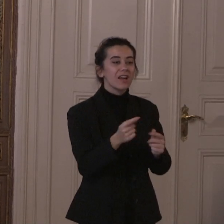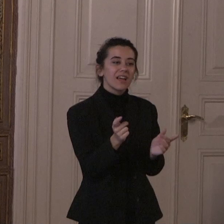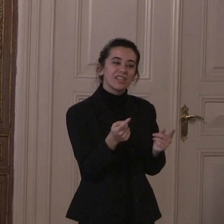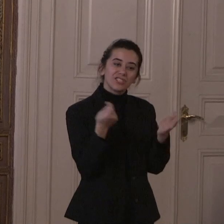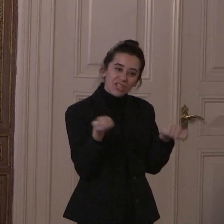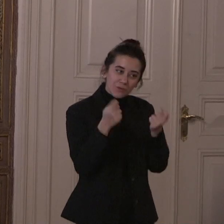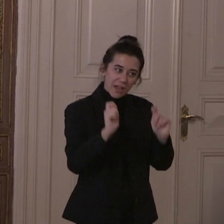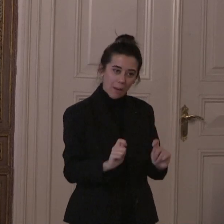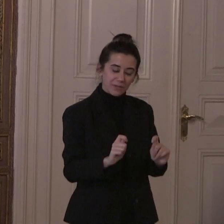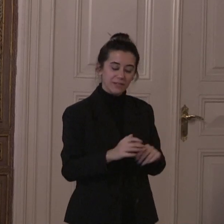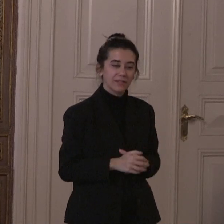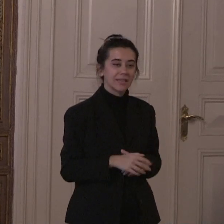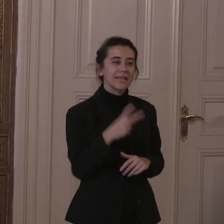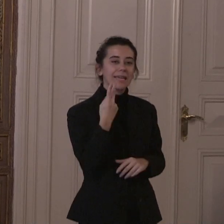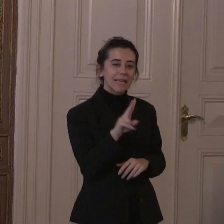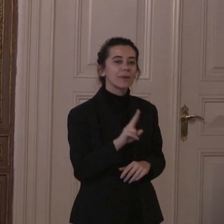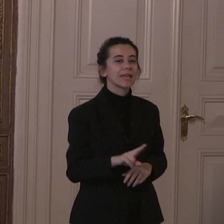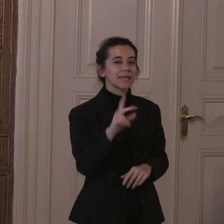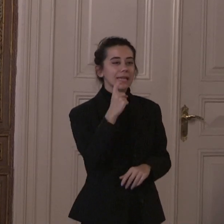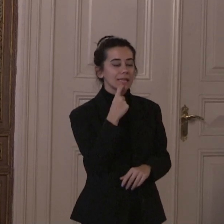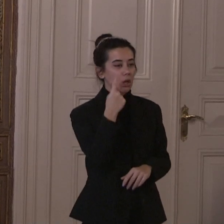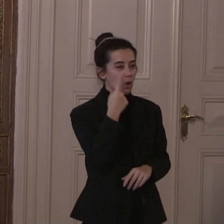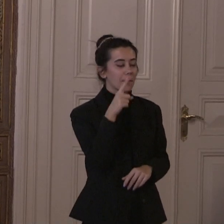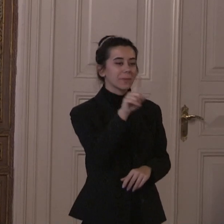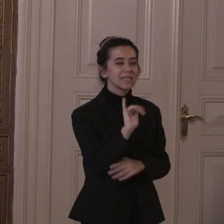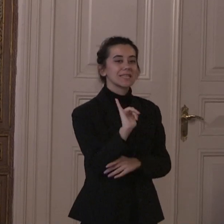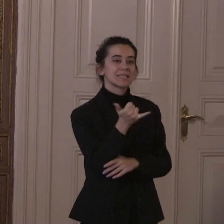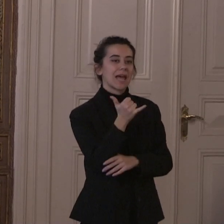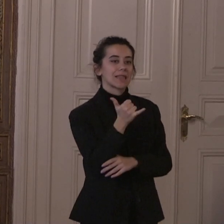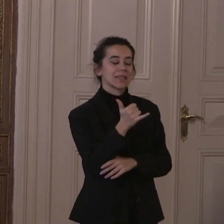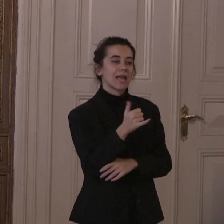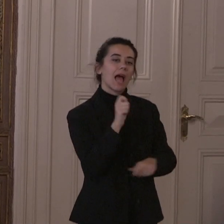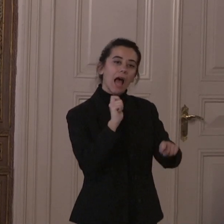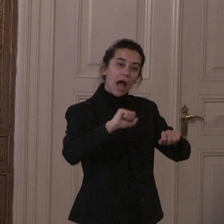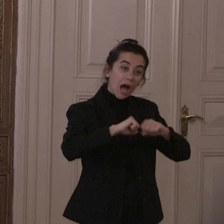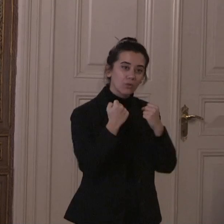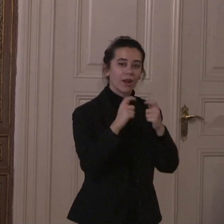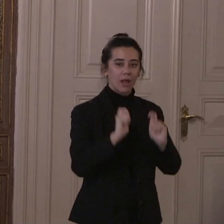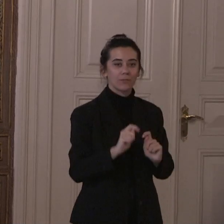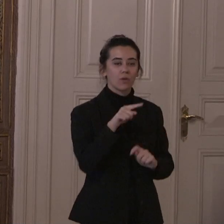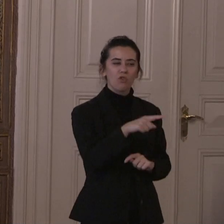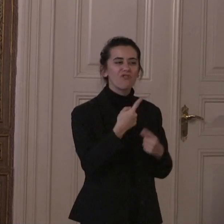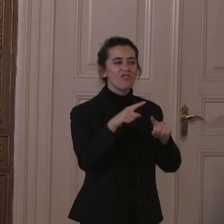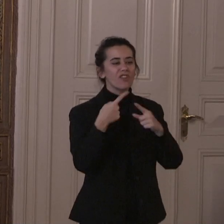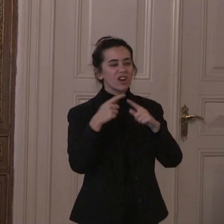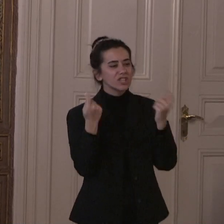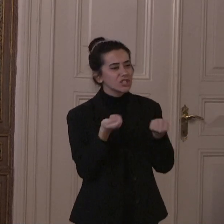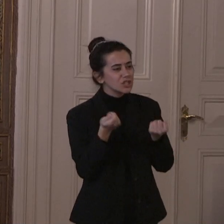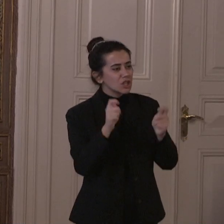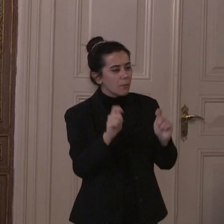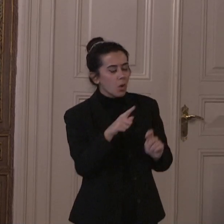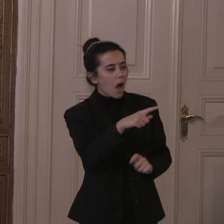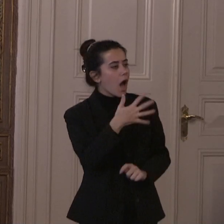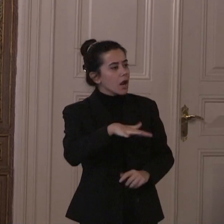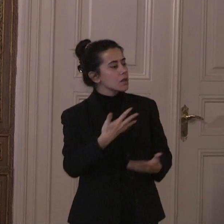bir ölçülük yaptık. 2007 yılında bir sanat atölyesi kurduk. Birçok kişi neden bu işi yaptığımızı merak etti. Çünkü